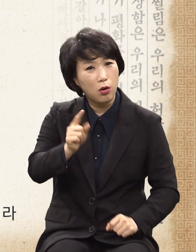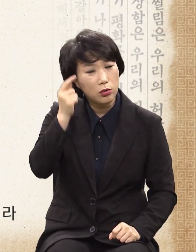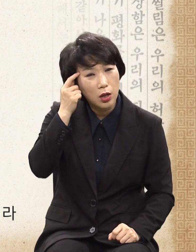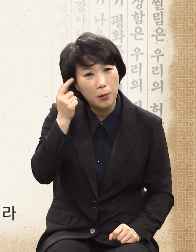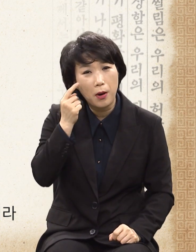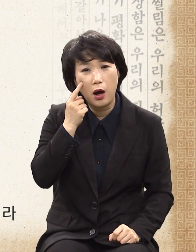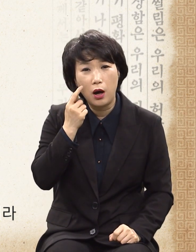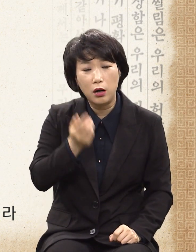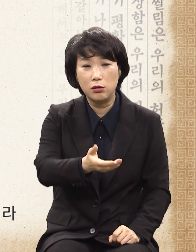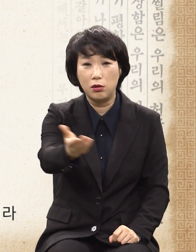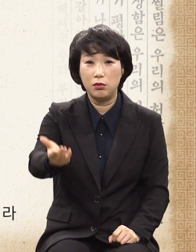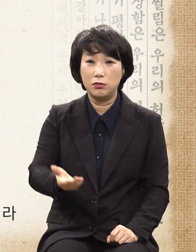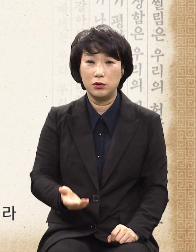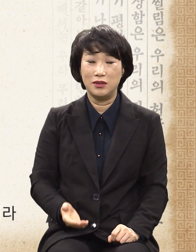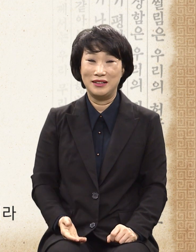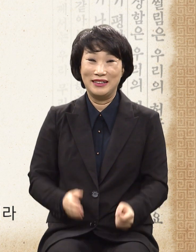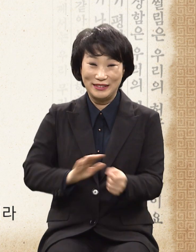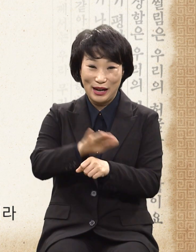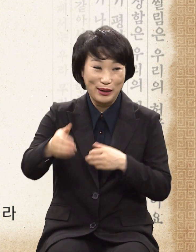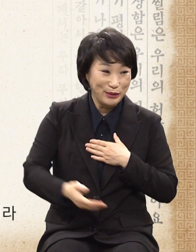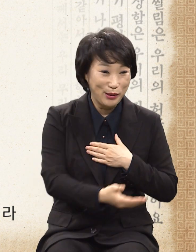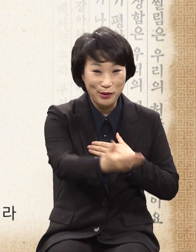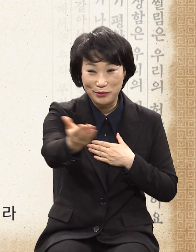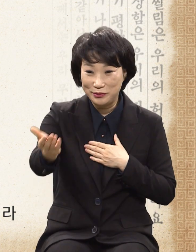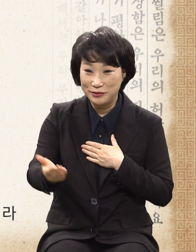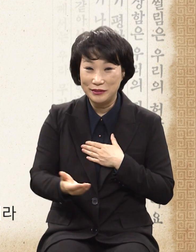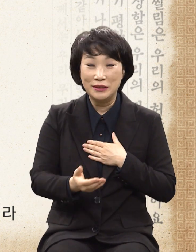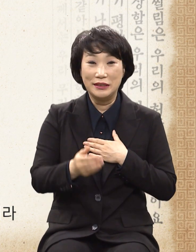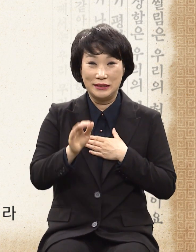말이요. 응? 사랑하는 여러분,